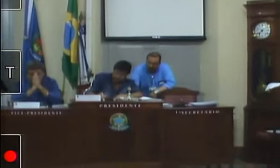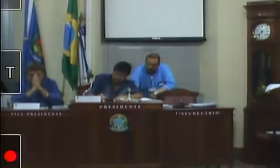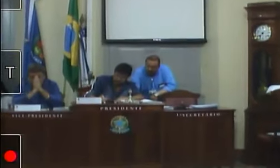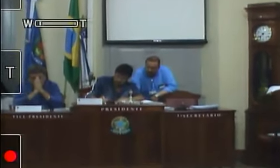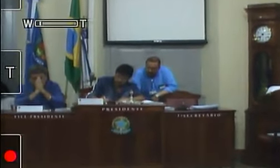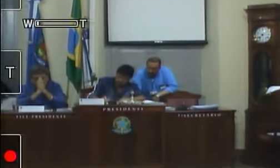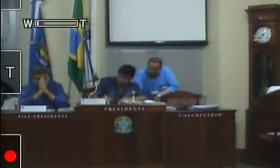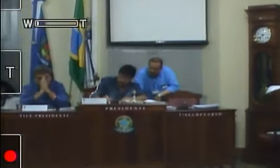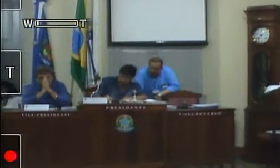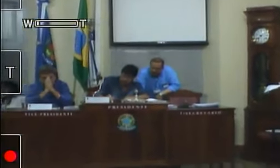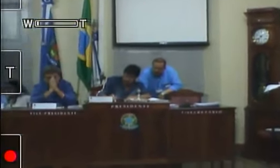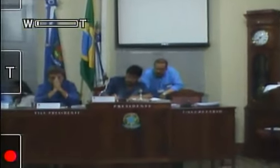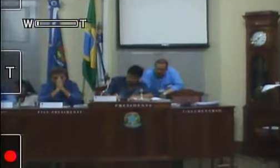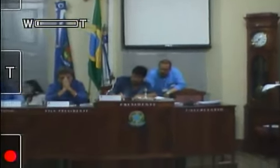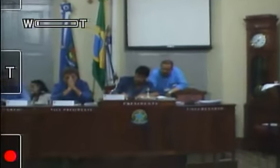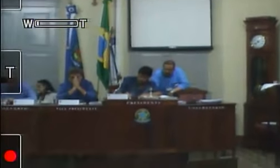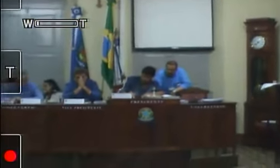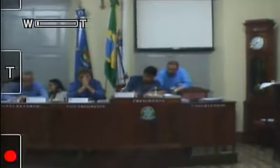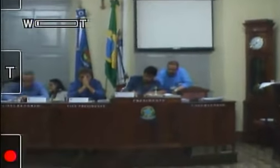da saúde, senhor presidente,